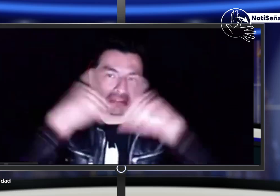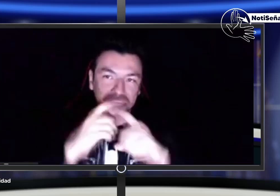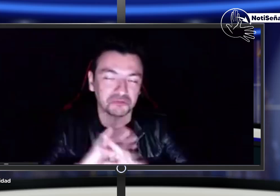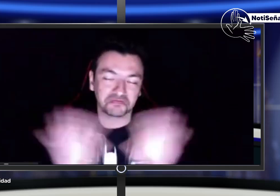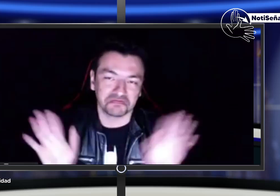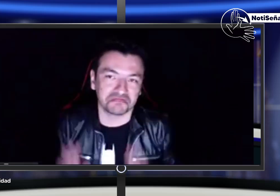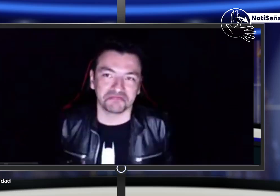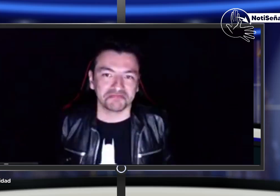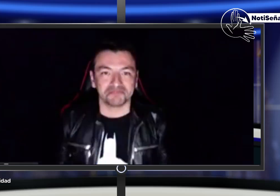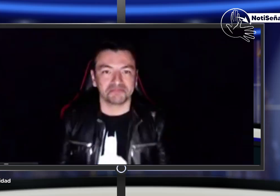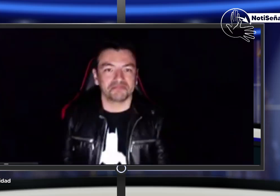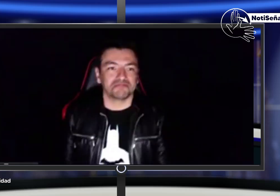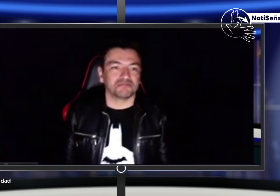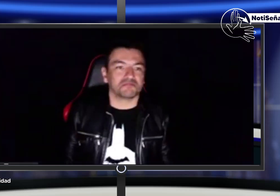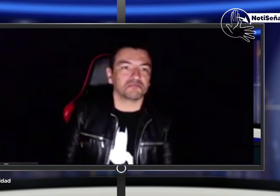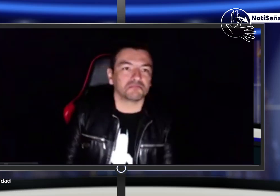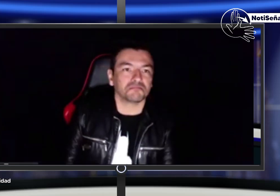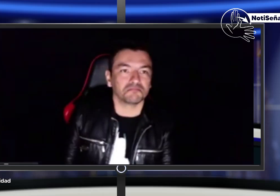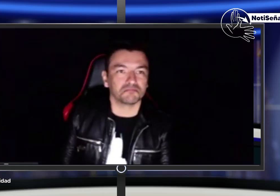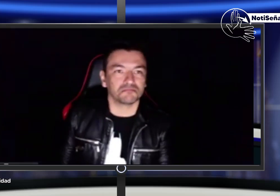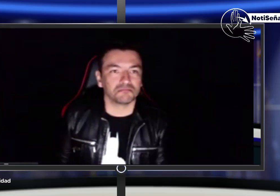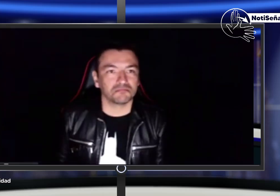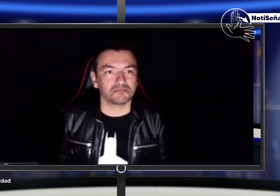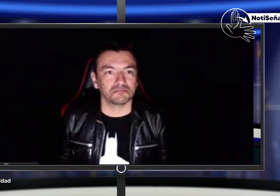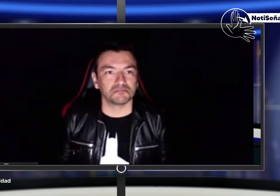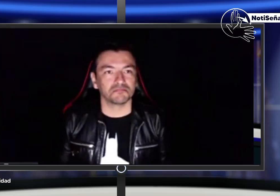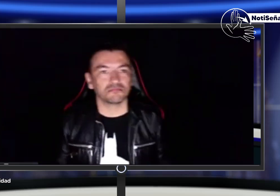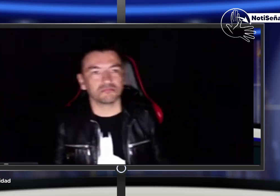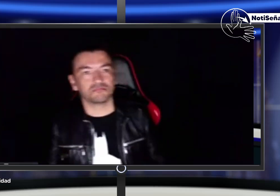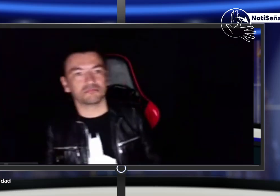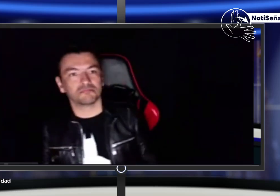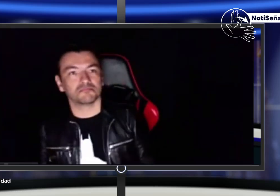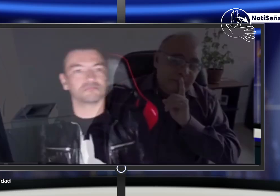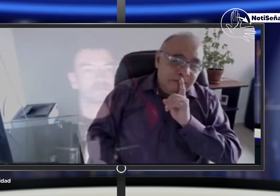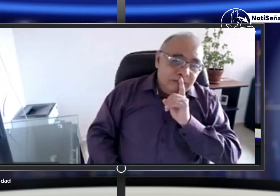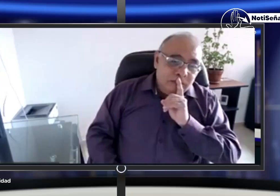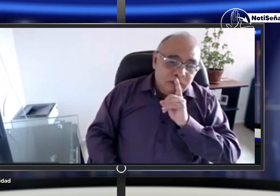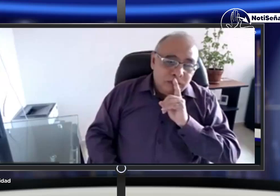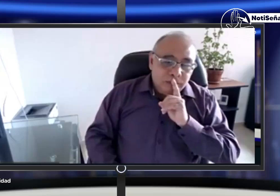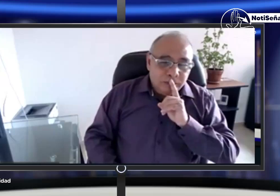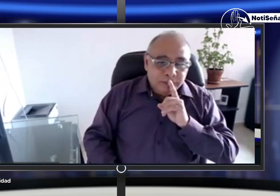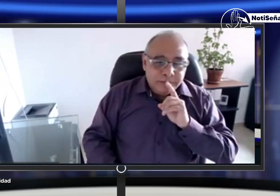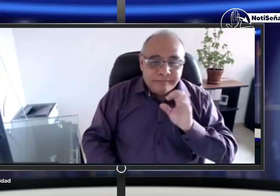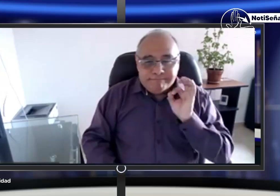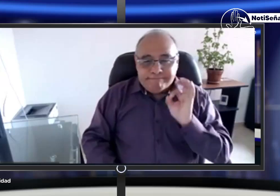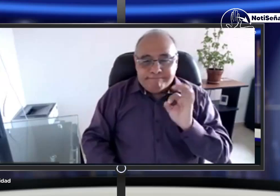para este consejo distrital, ¿no? Que no sea cualquiera, sino que tenga un mejor perfil.